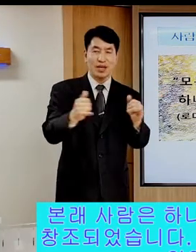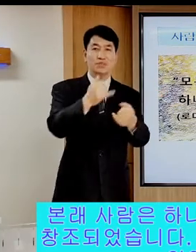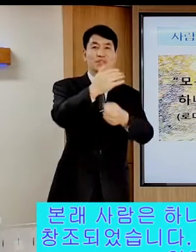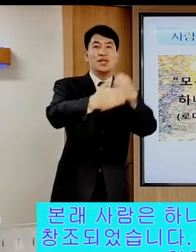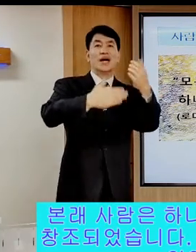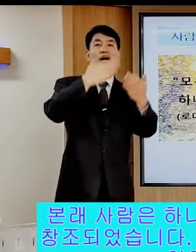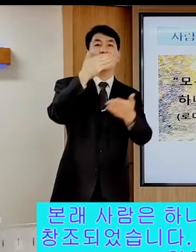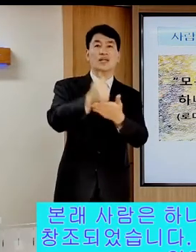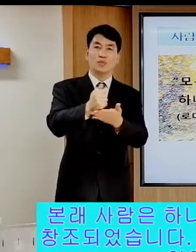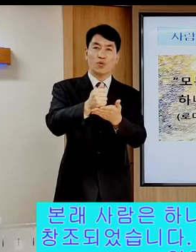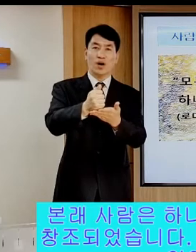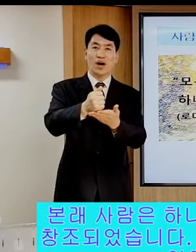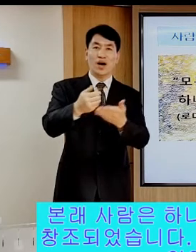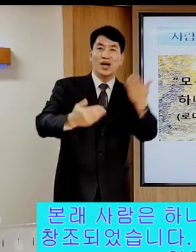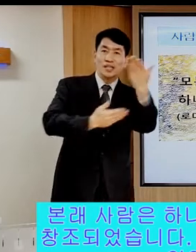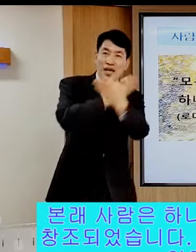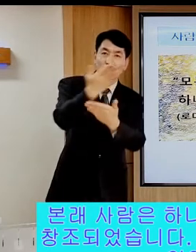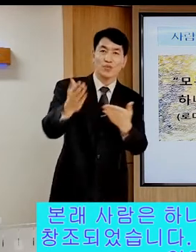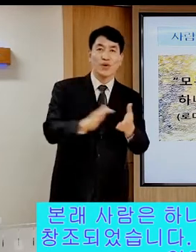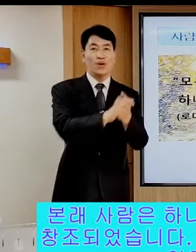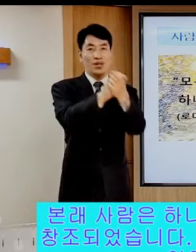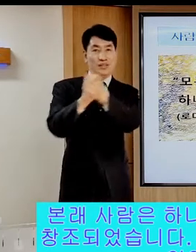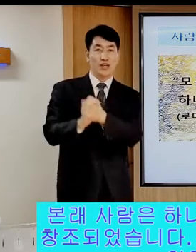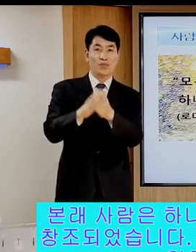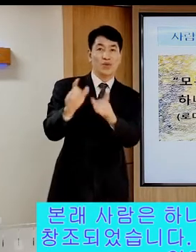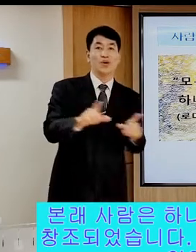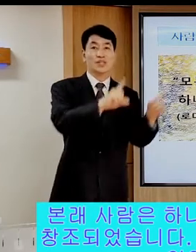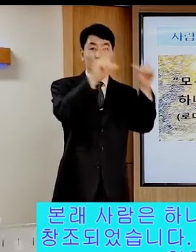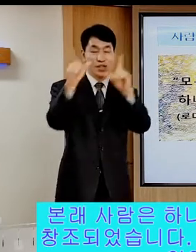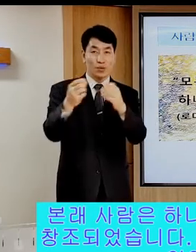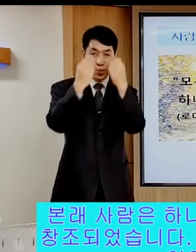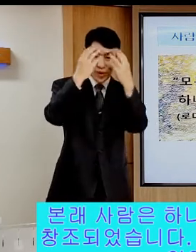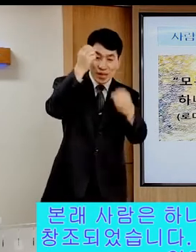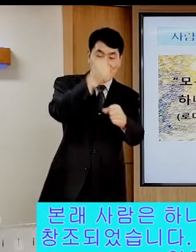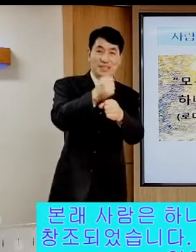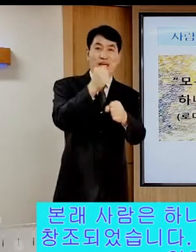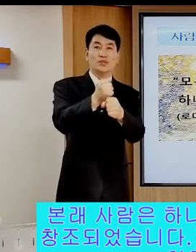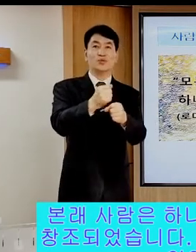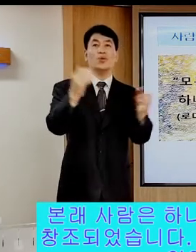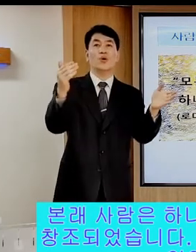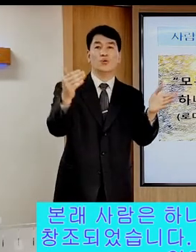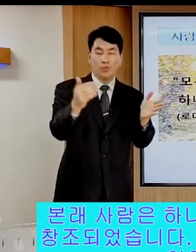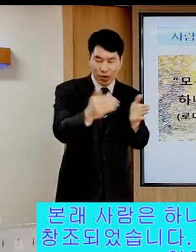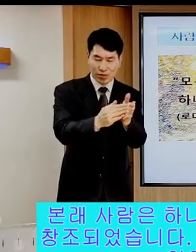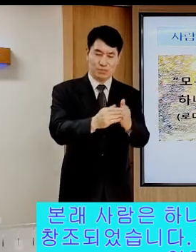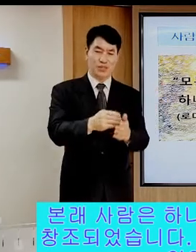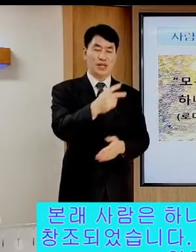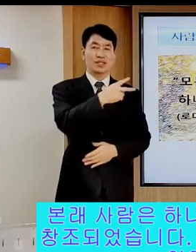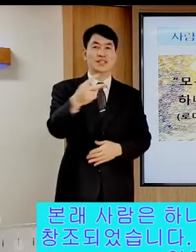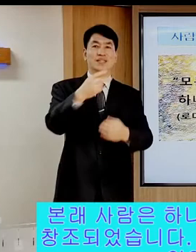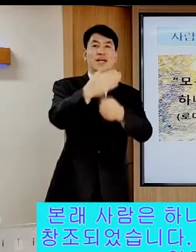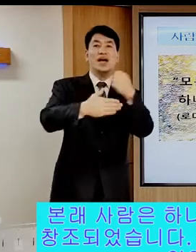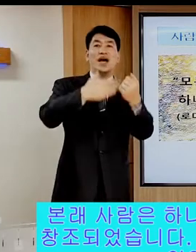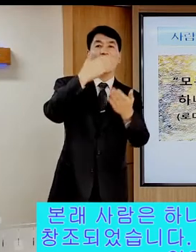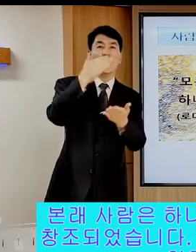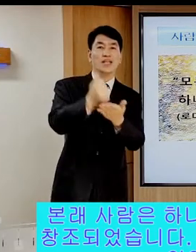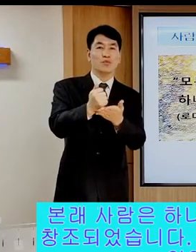사람은 하나님과 사귀며 살도록 창조되었습니다. 즉